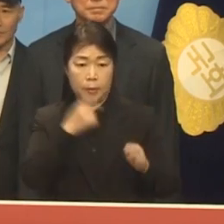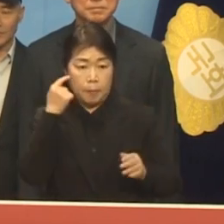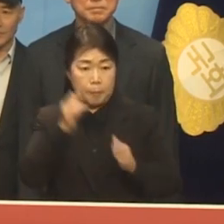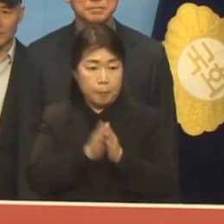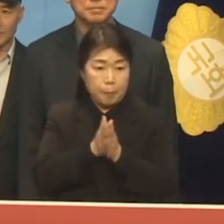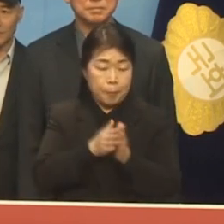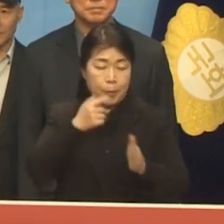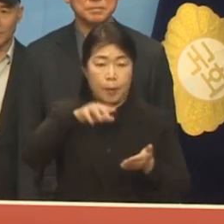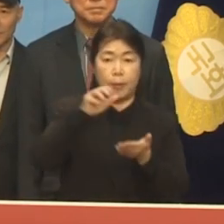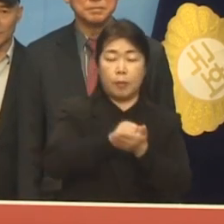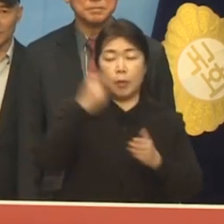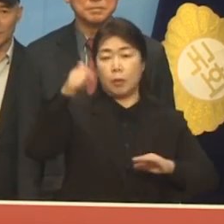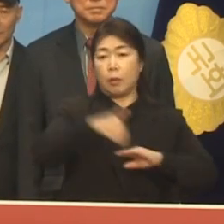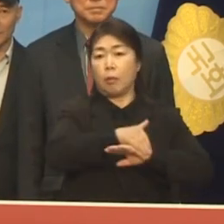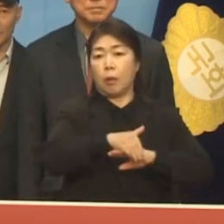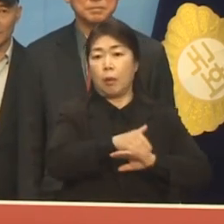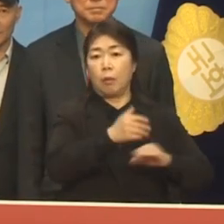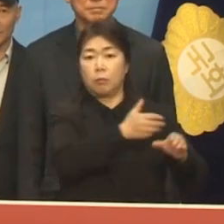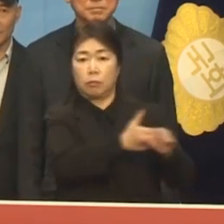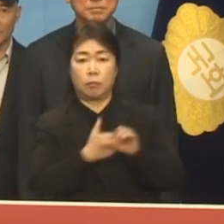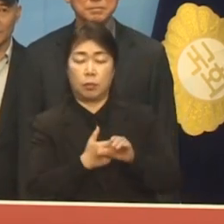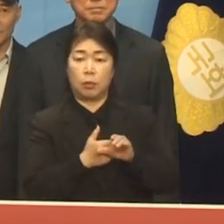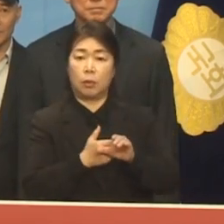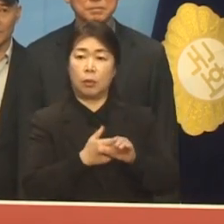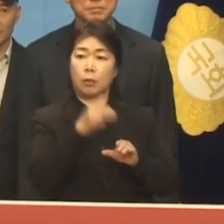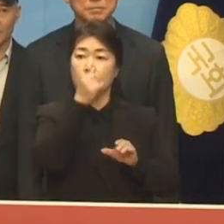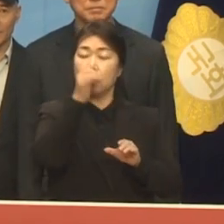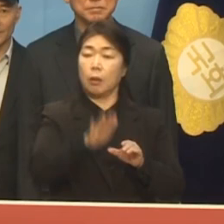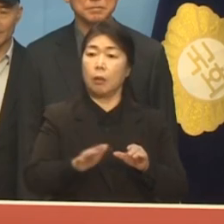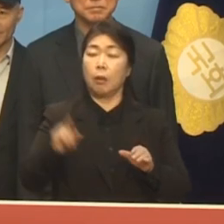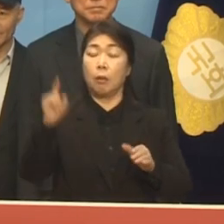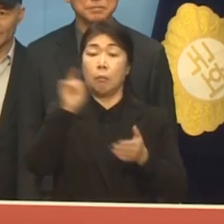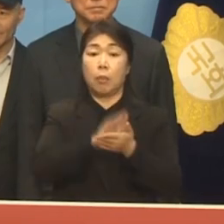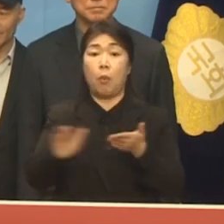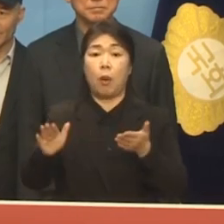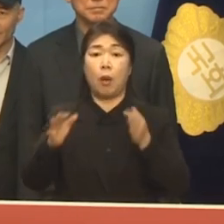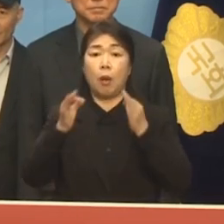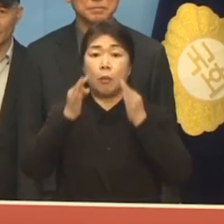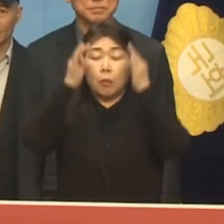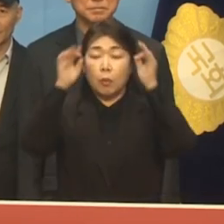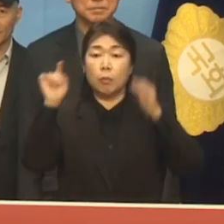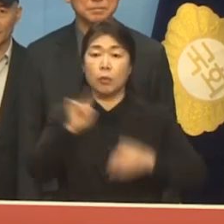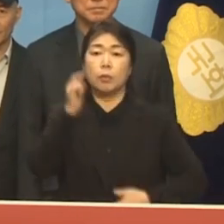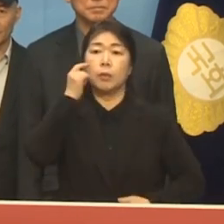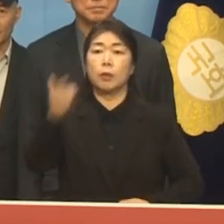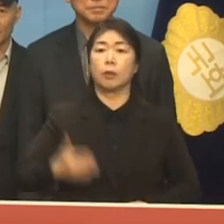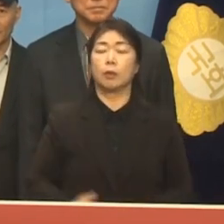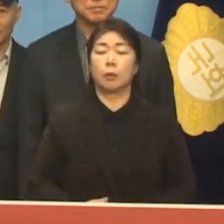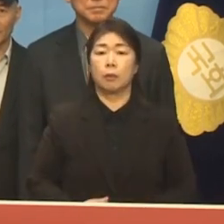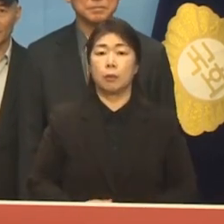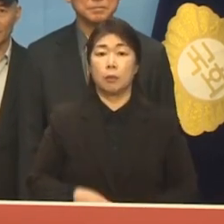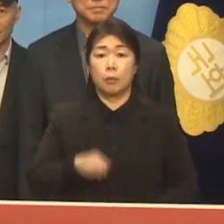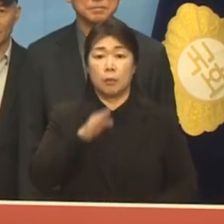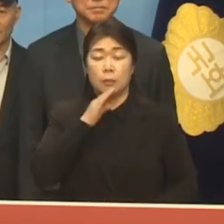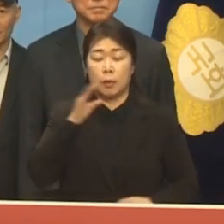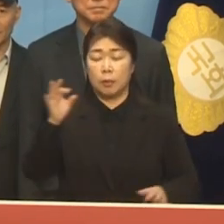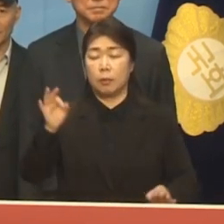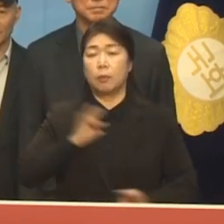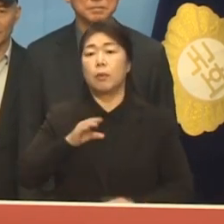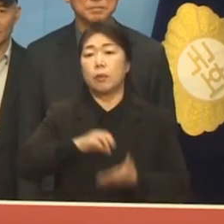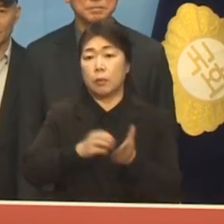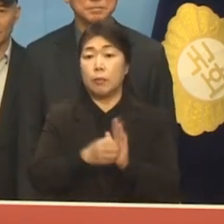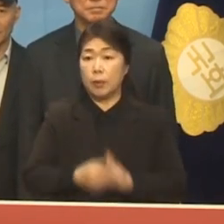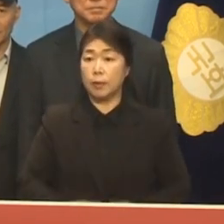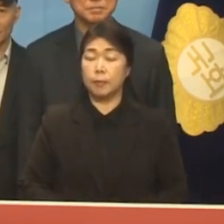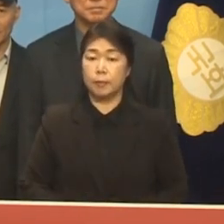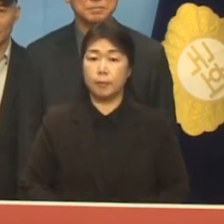도발을 서슴치 않았었는데 어떤 평화의 노력을 했는지 길을 의심하지 않을 수 없었고